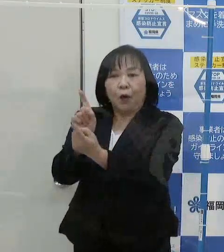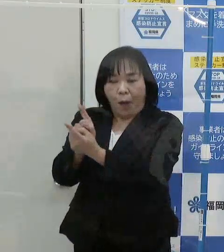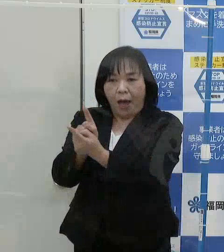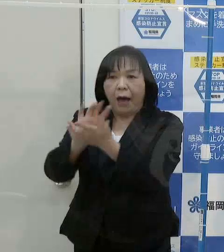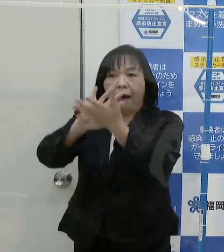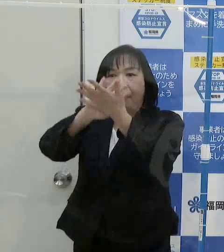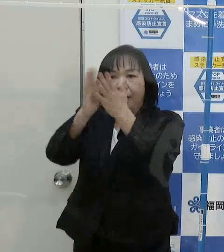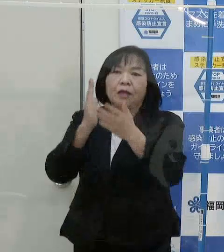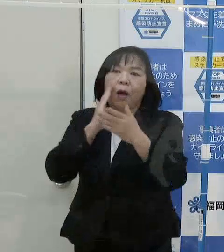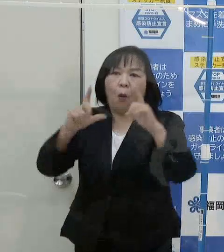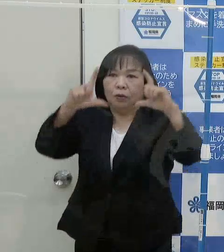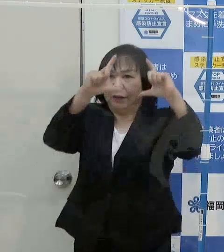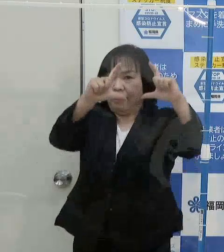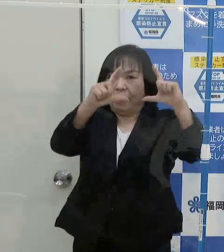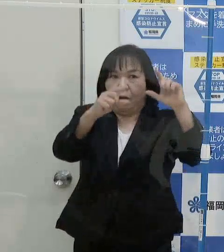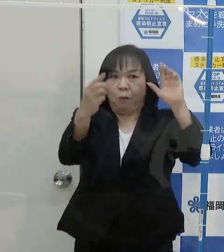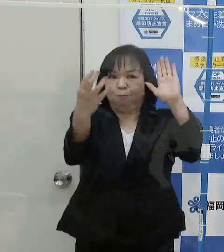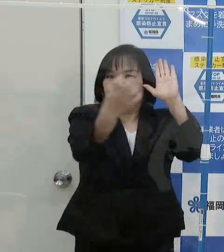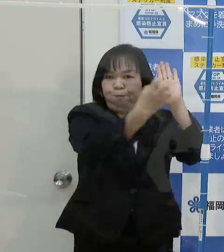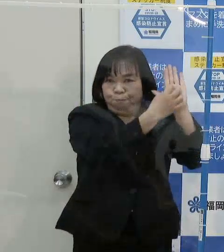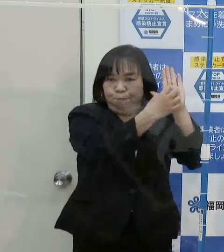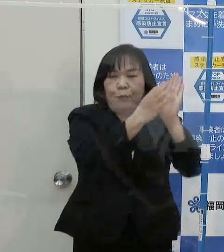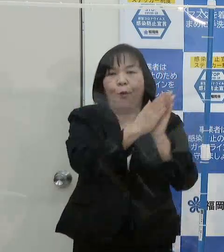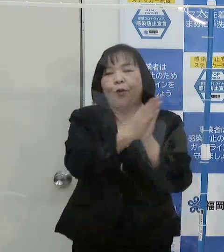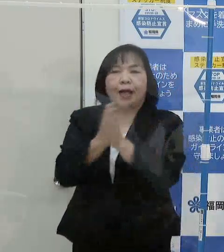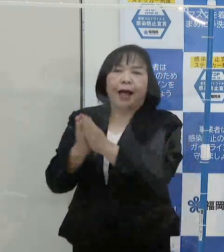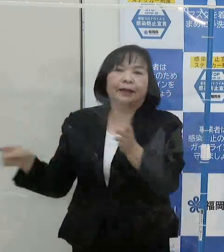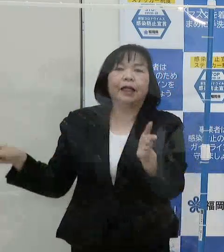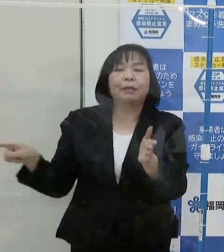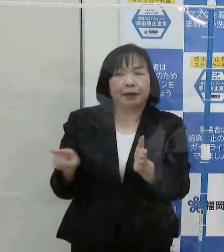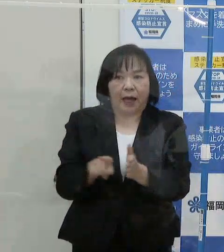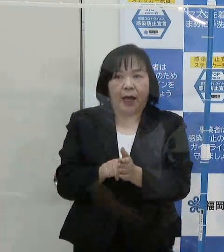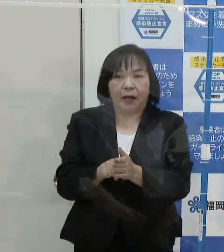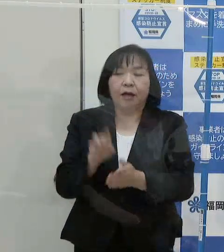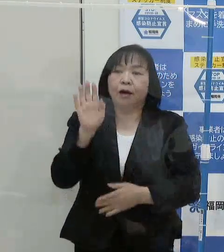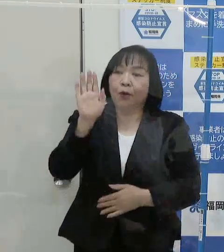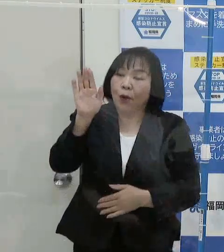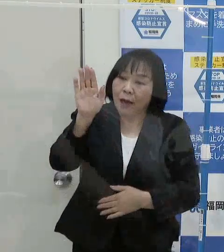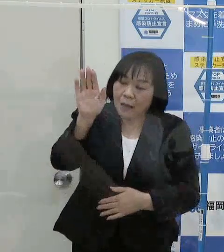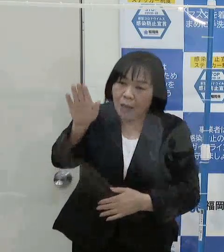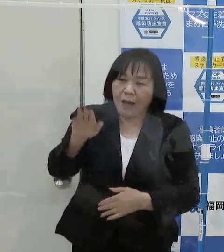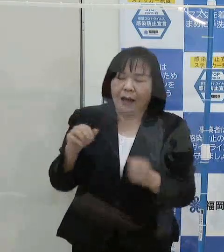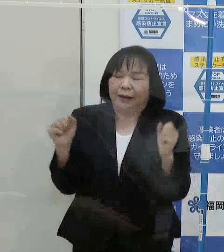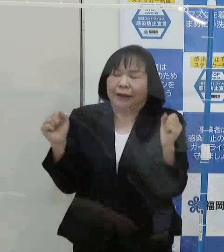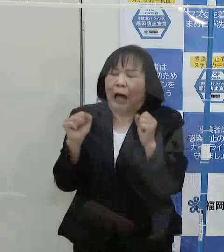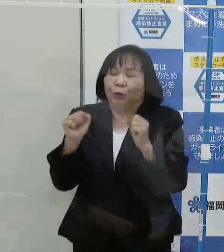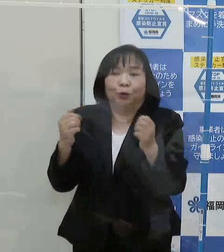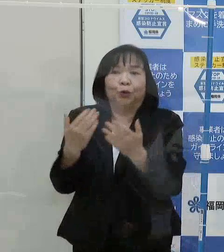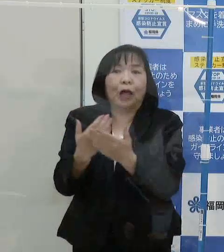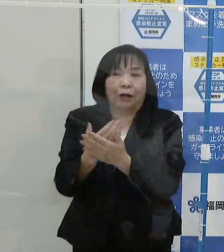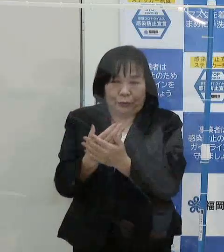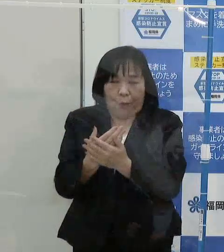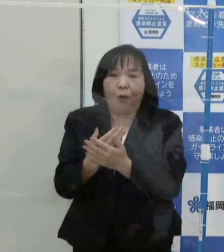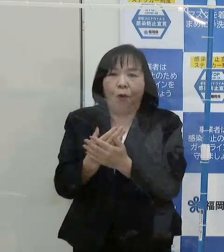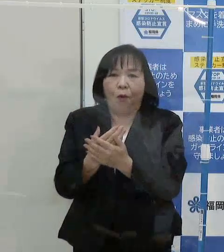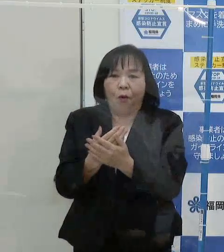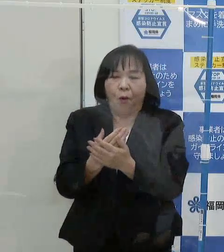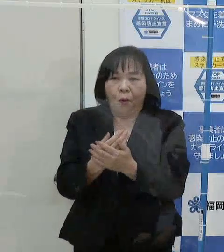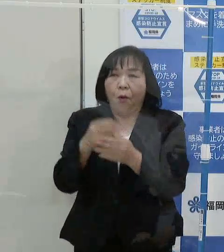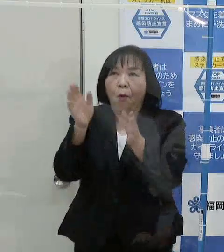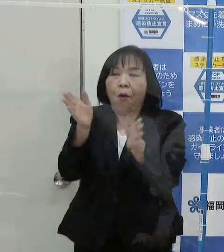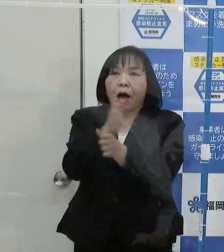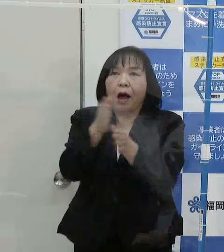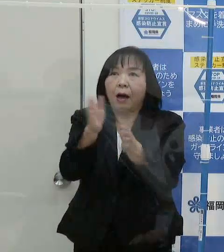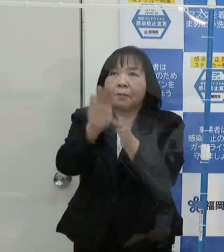県のステッカーを貼っていただくようお願いをしてまいりました。これから先、冬場になります。適切な換